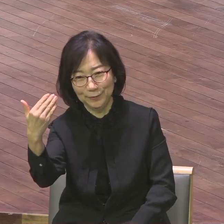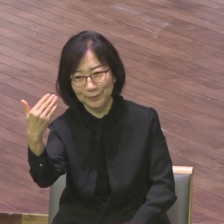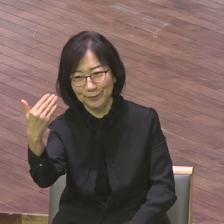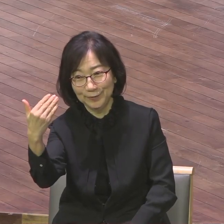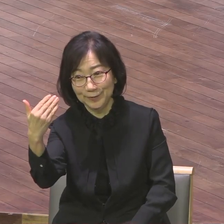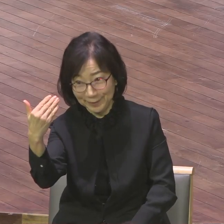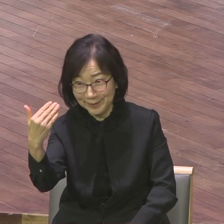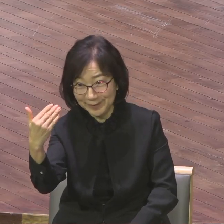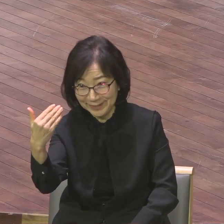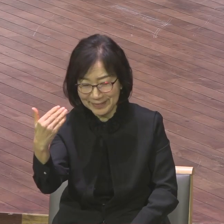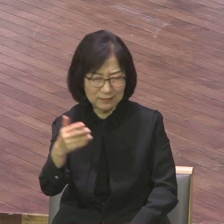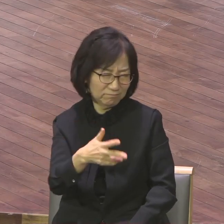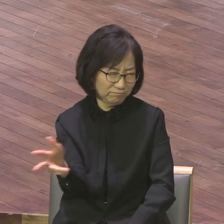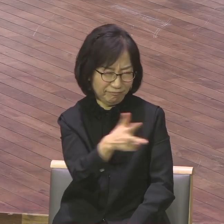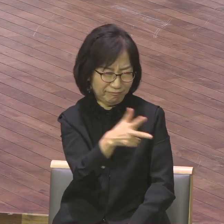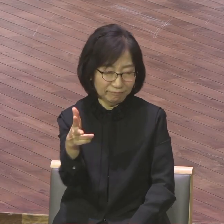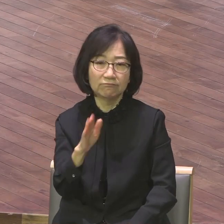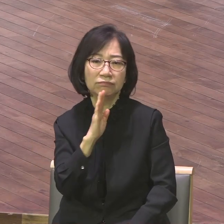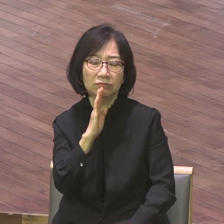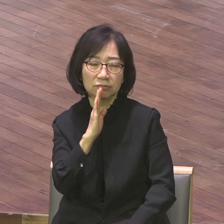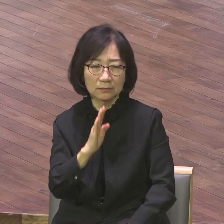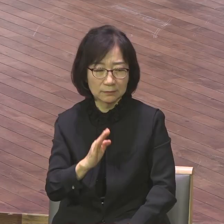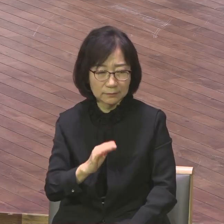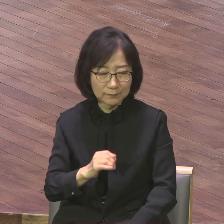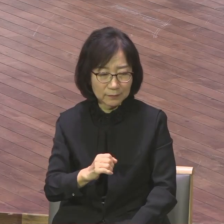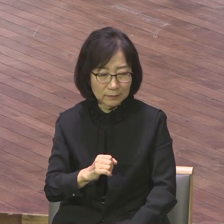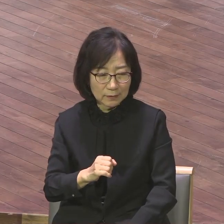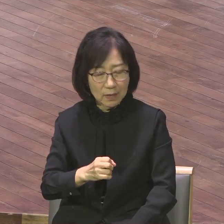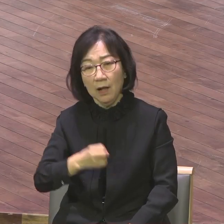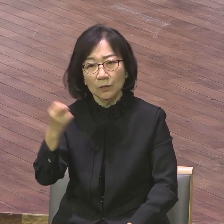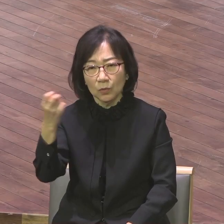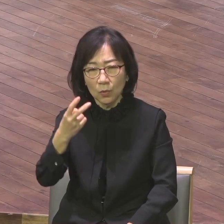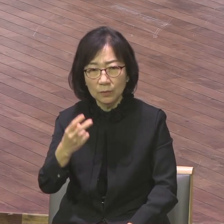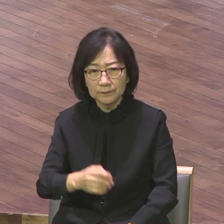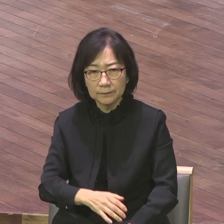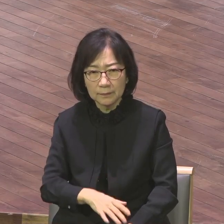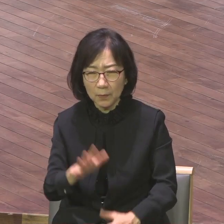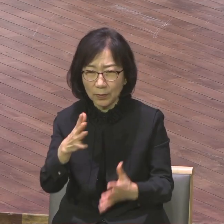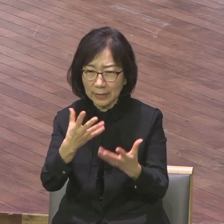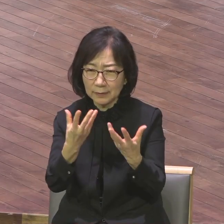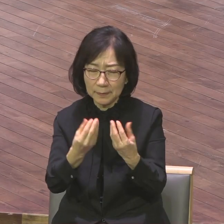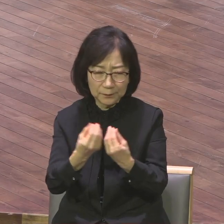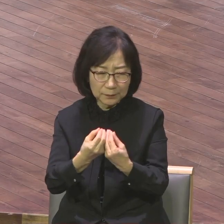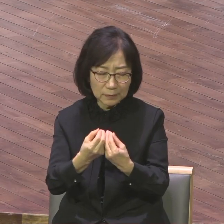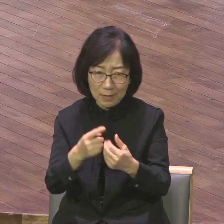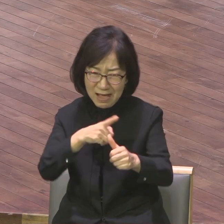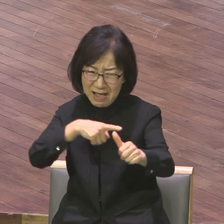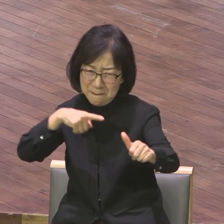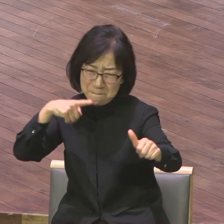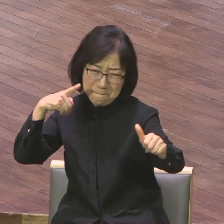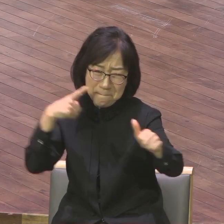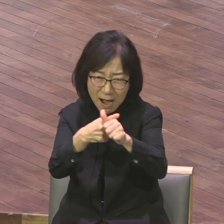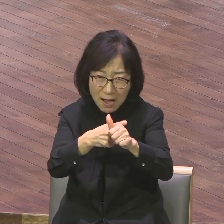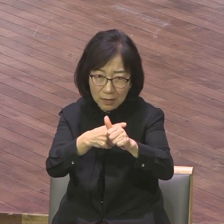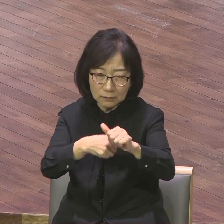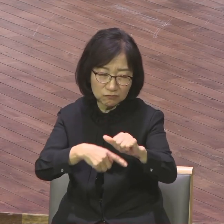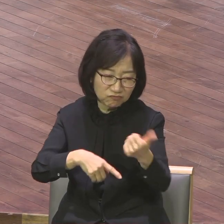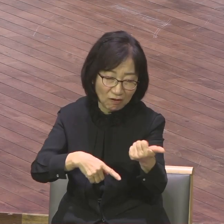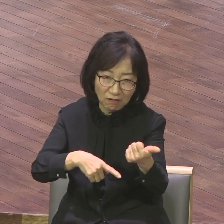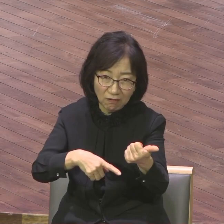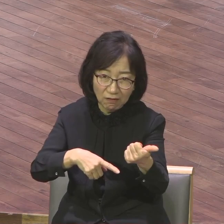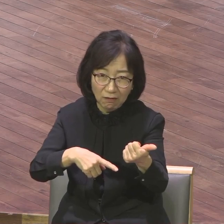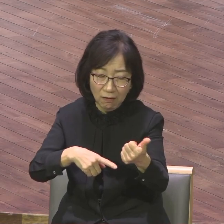리스펀더라고 하는데, 불꽃 튀는 응급한 그러한 이 화재 현장, 위험한 범죄 현장에